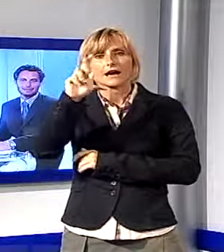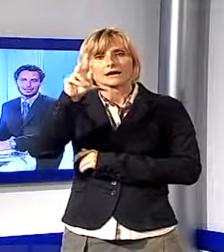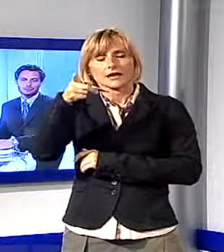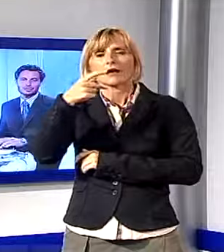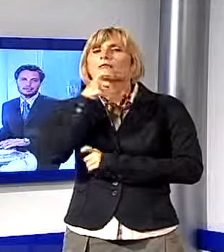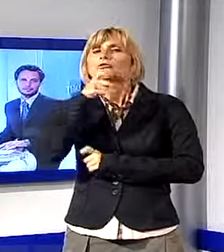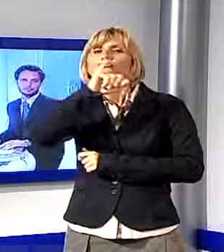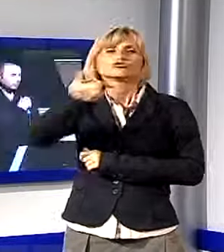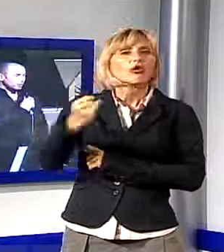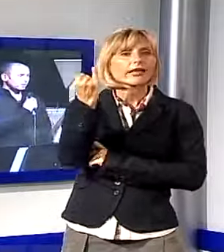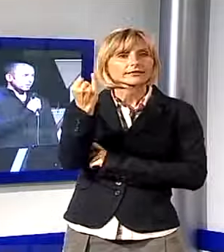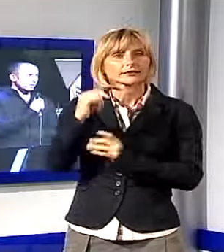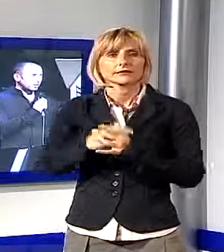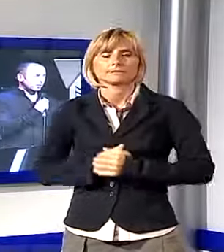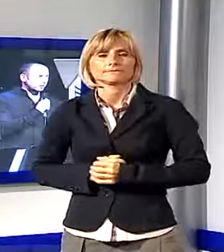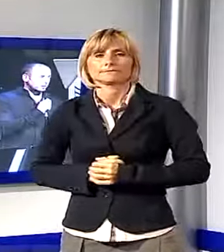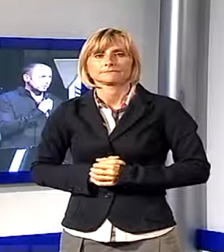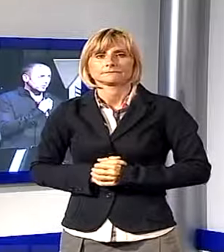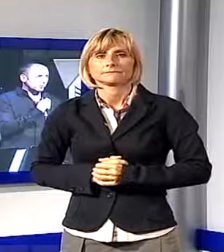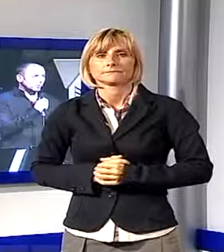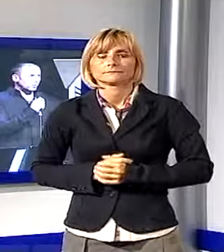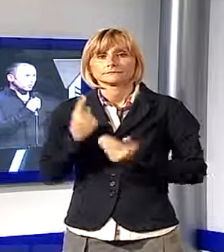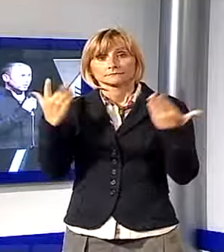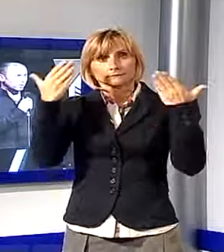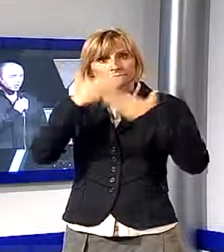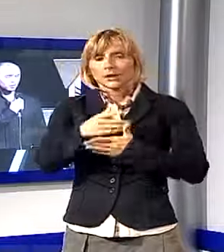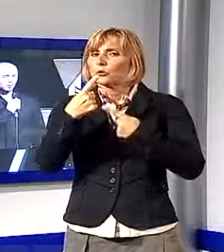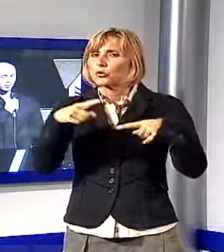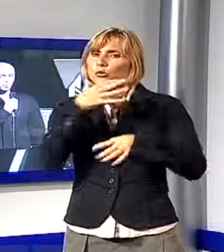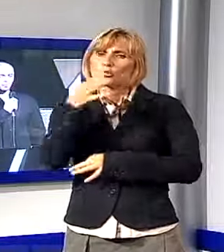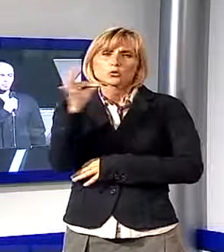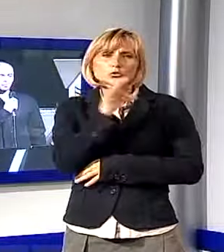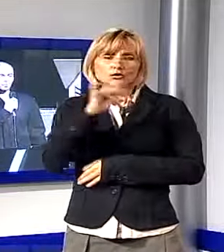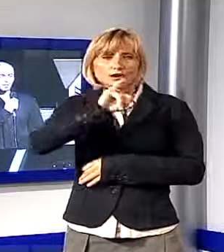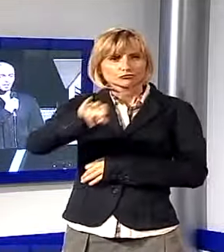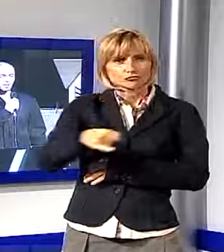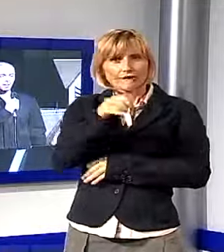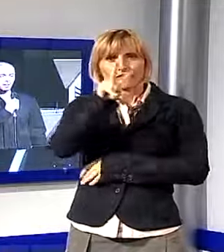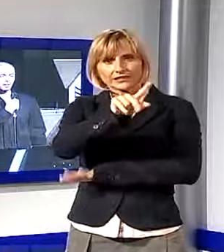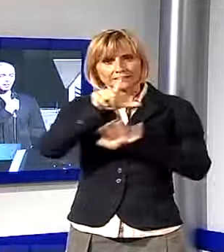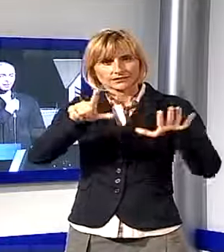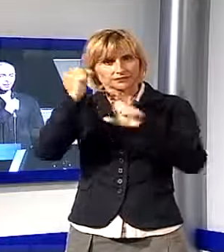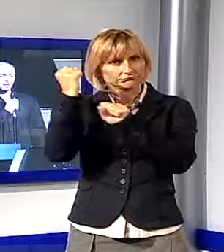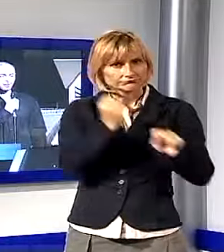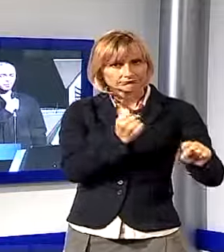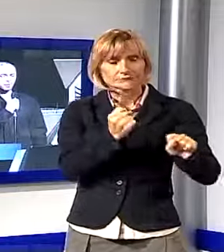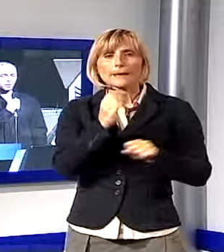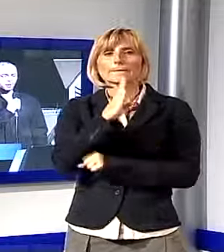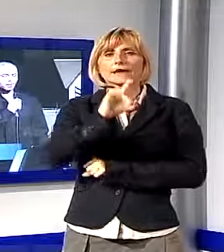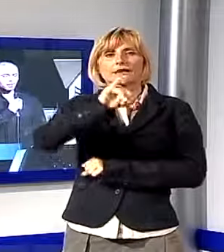Barga Jazz. Una serata di grande musica, quella vissuta alla 27esima edizione del Barga Jazz Festival giovedì 21 agosto